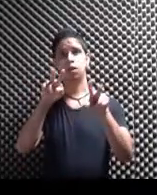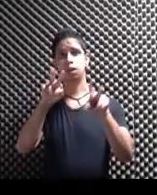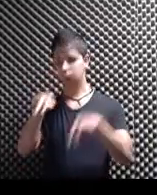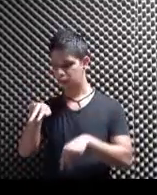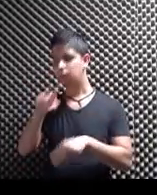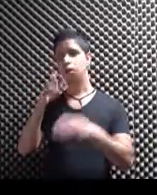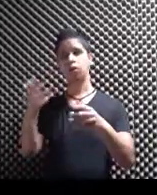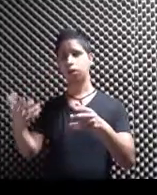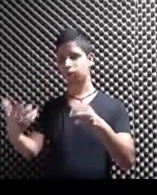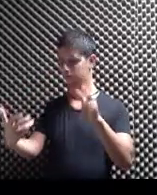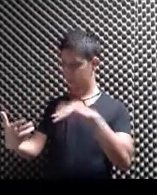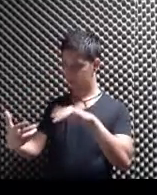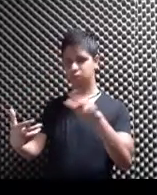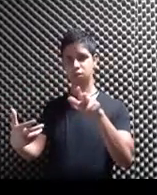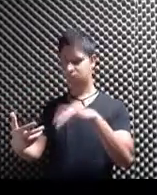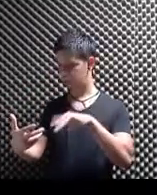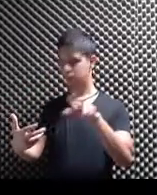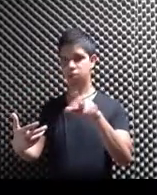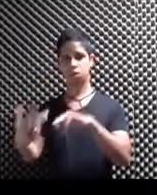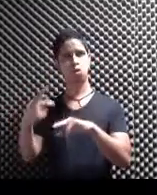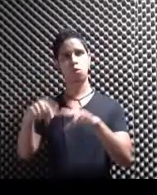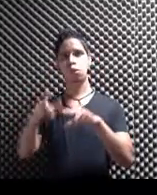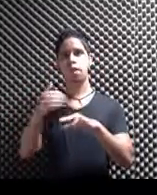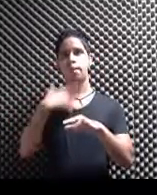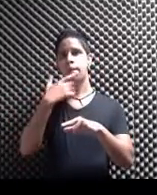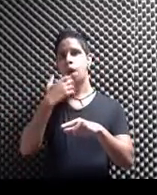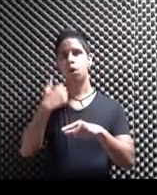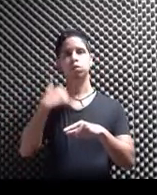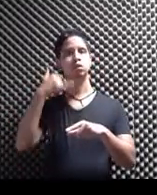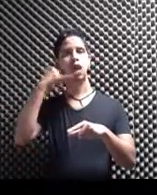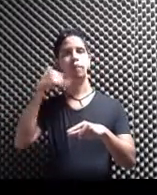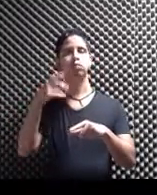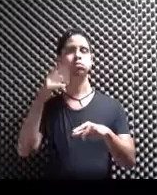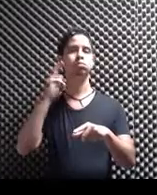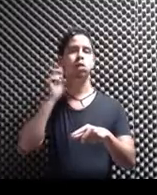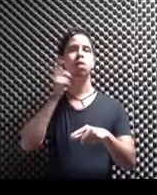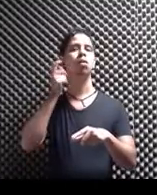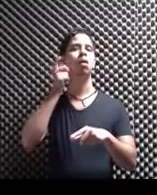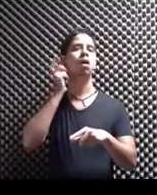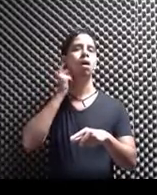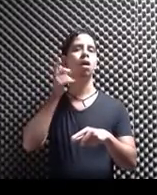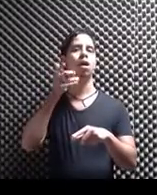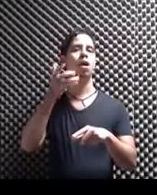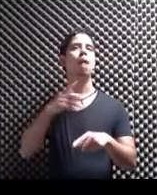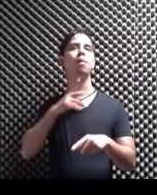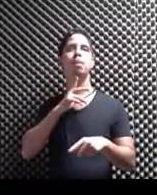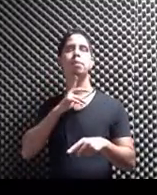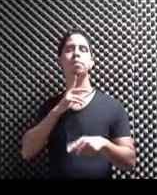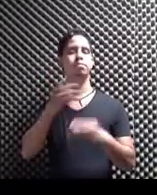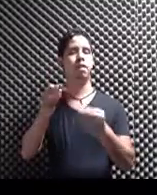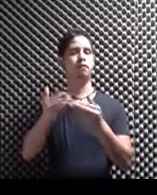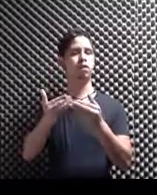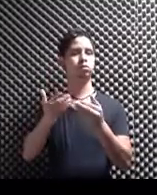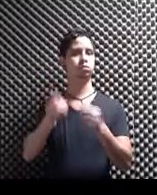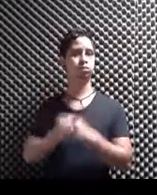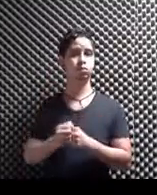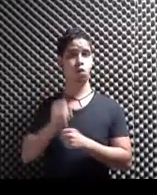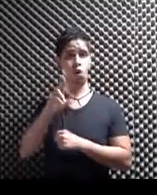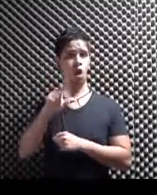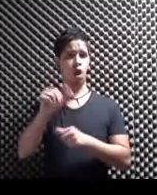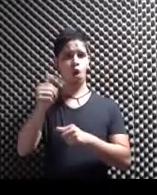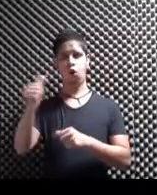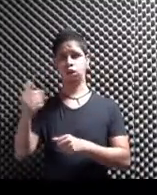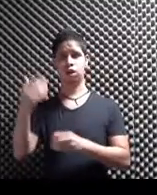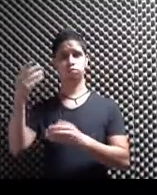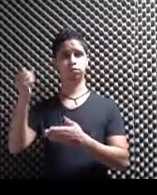porque si no es urgente realmente mejor es cuando tú estés detenido para poder hablar con la persona Correcto Y también y hay otras